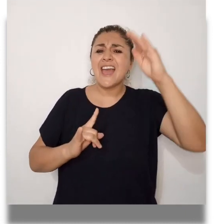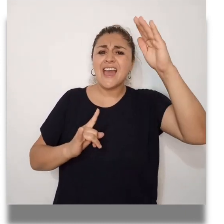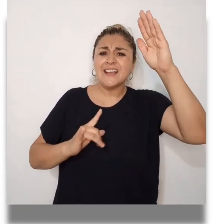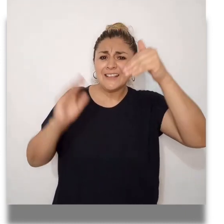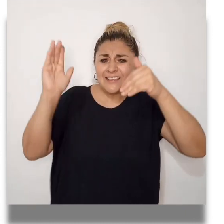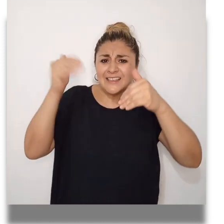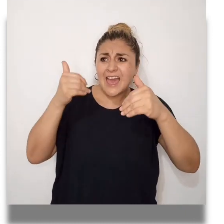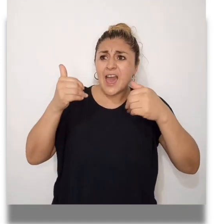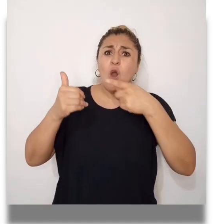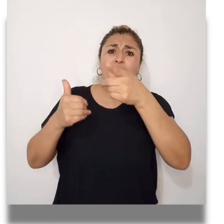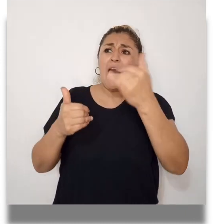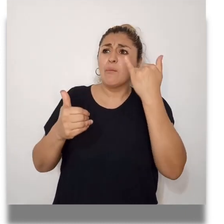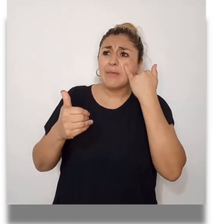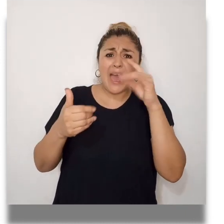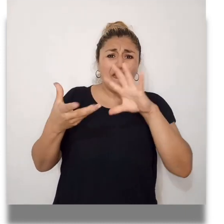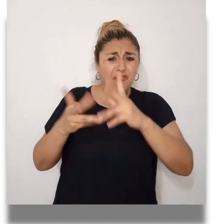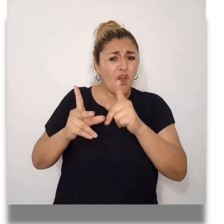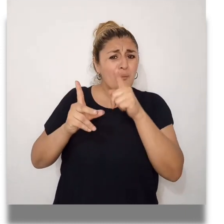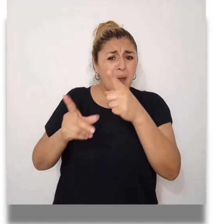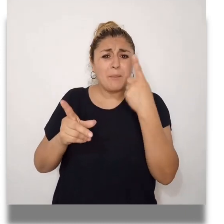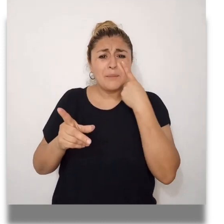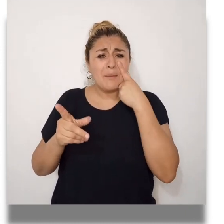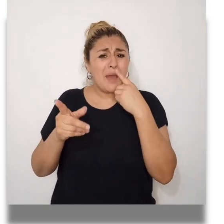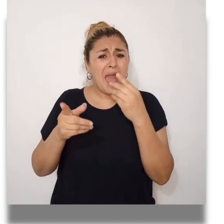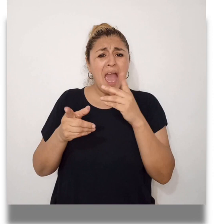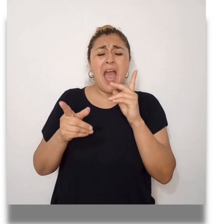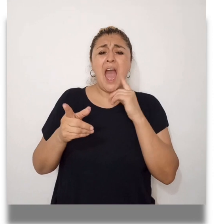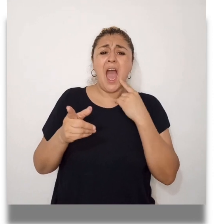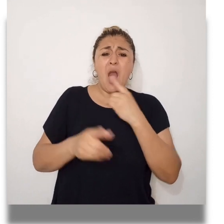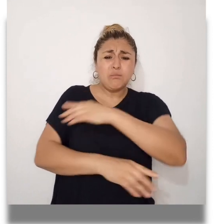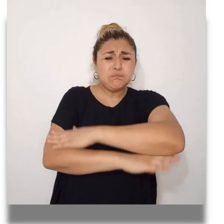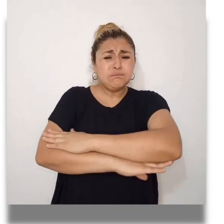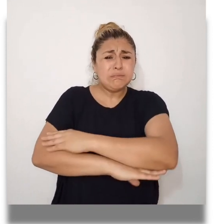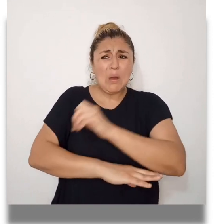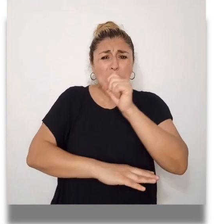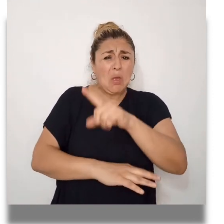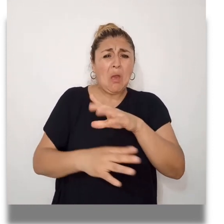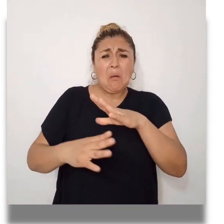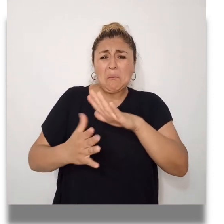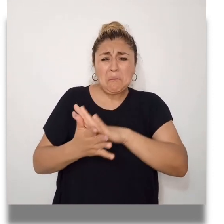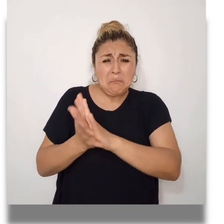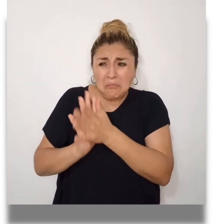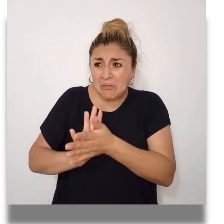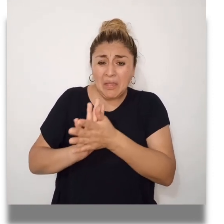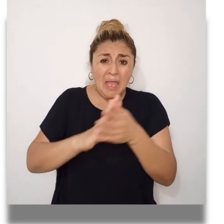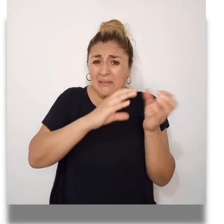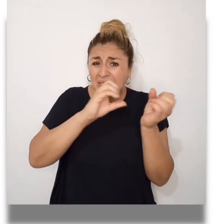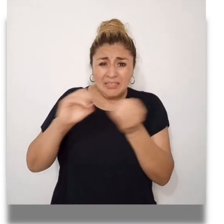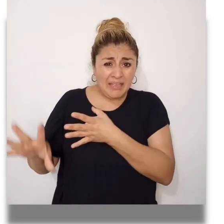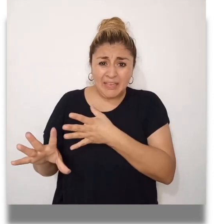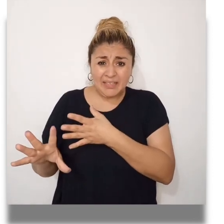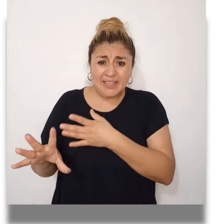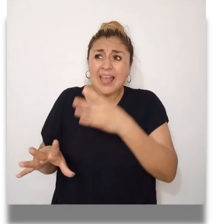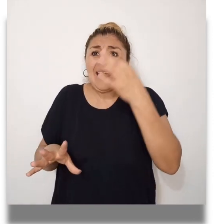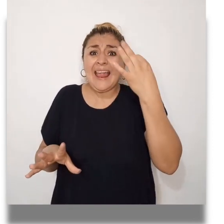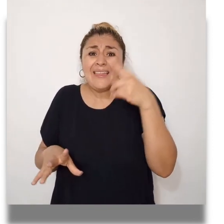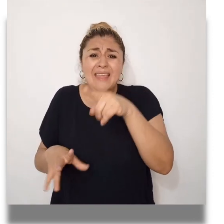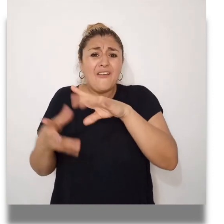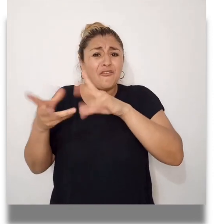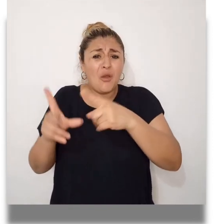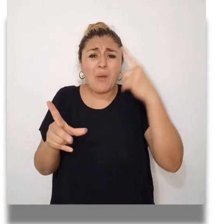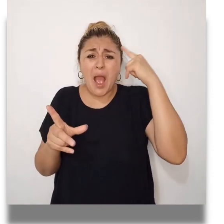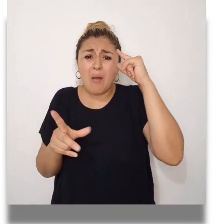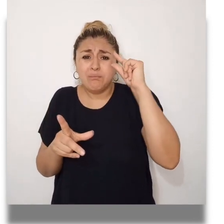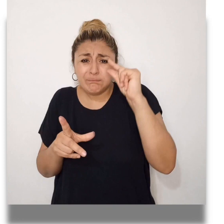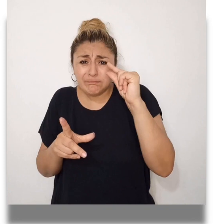vivirán. Si vous ne quittez pas l'ignorance, vous mourrez. Si no dejan la ignorancia, morirán. Et le